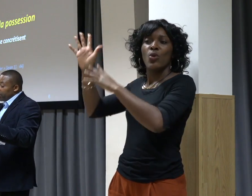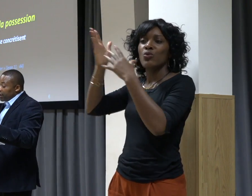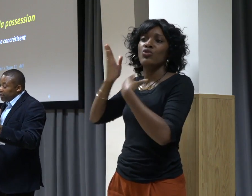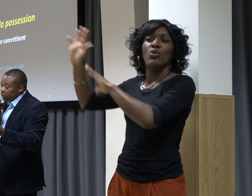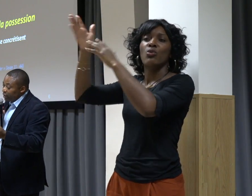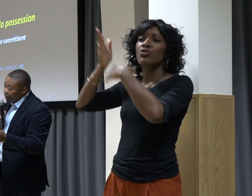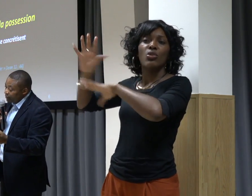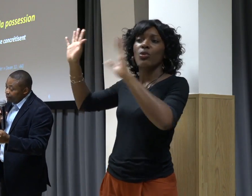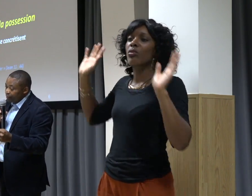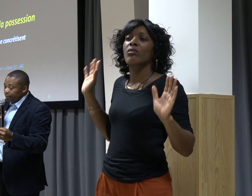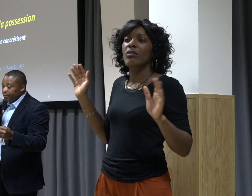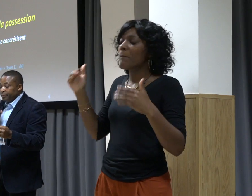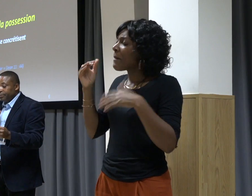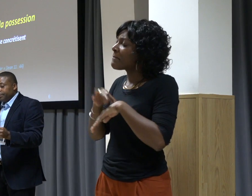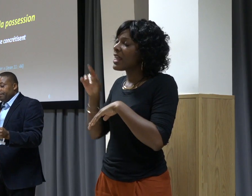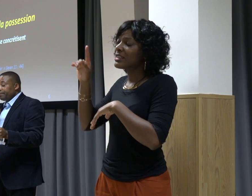victorieux en Jésus-Christ.